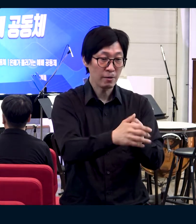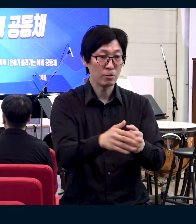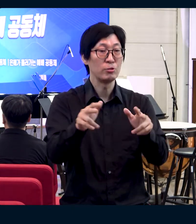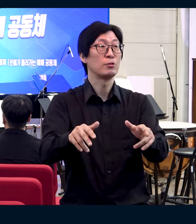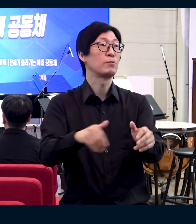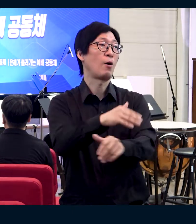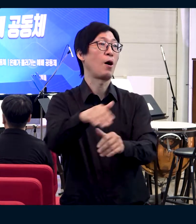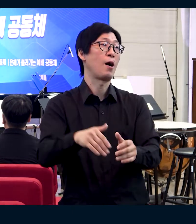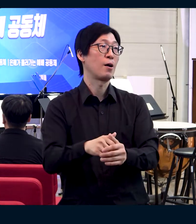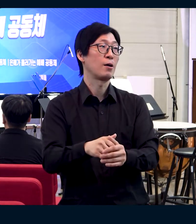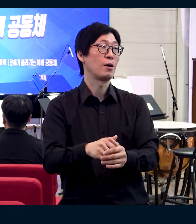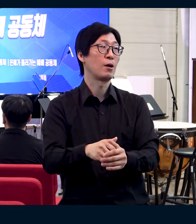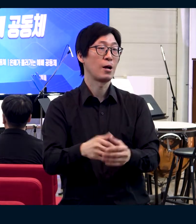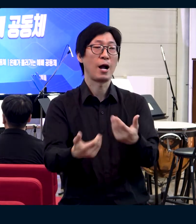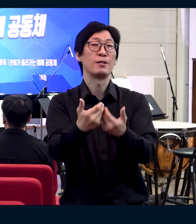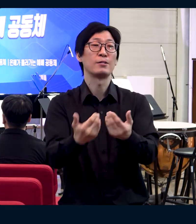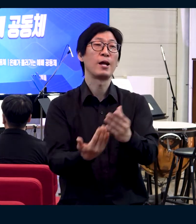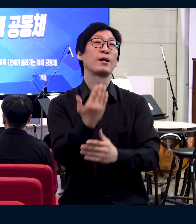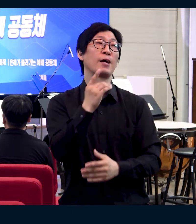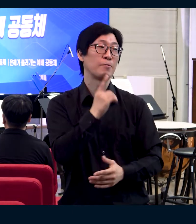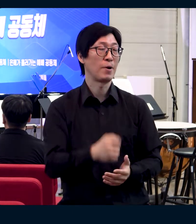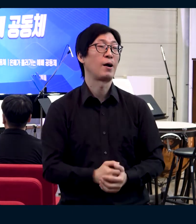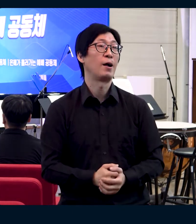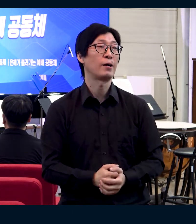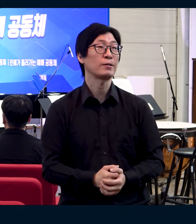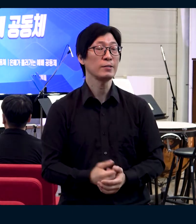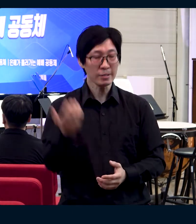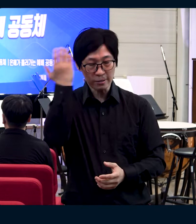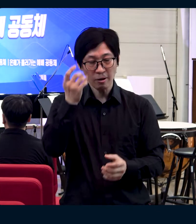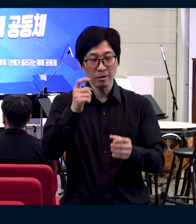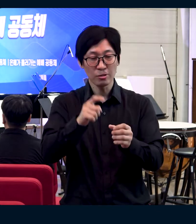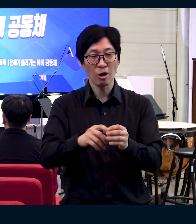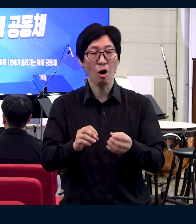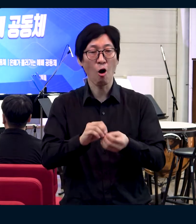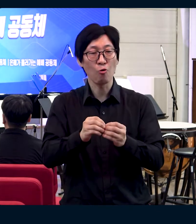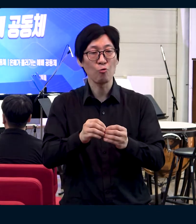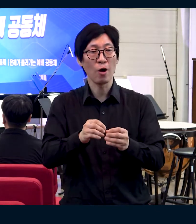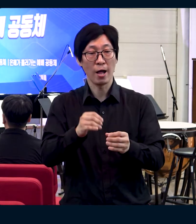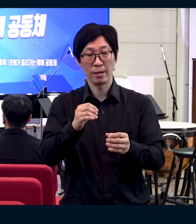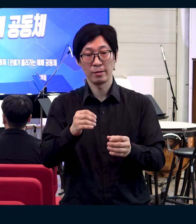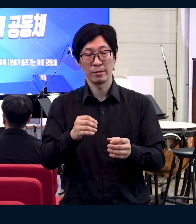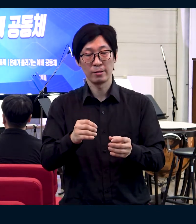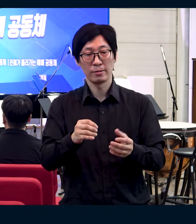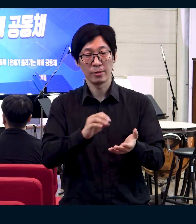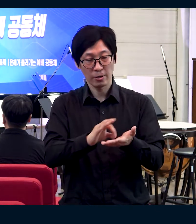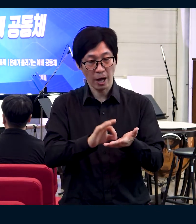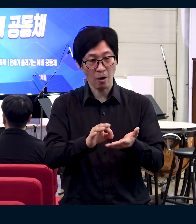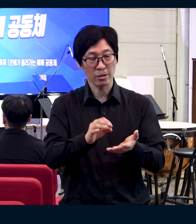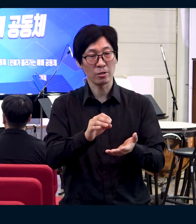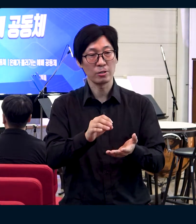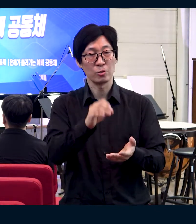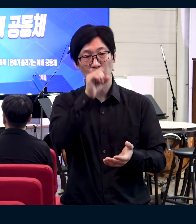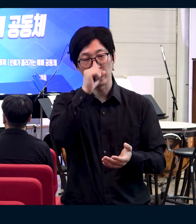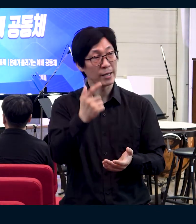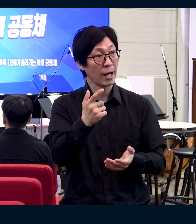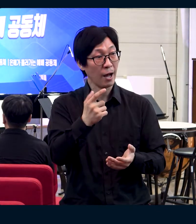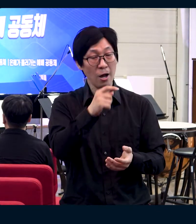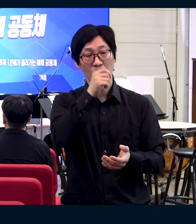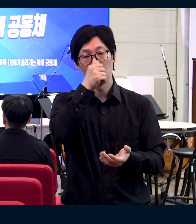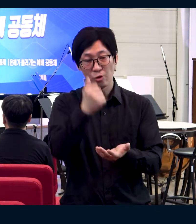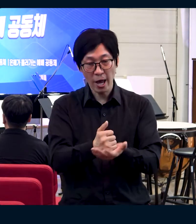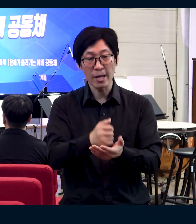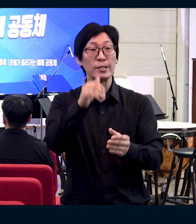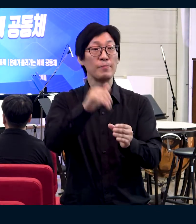되는 것이죠. 여러분, 영적 편법은 정말 심각한 문제, 죄악을 심는